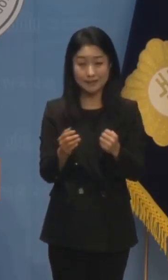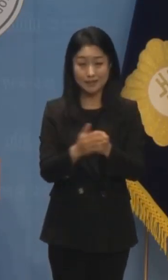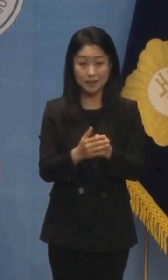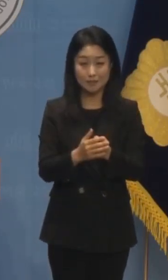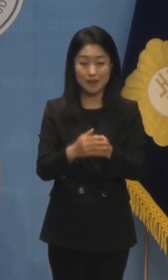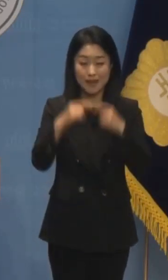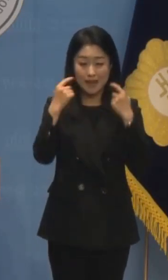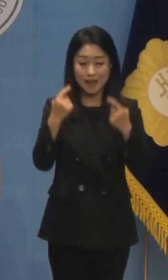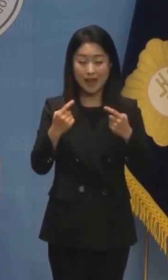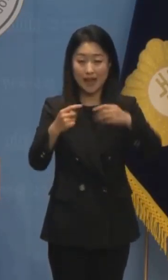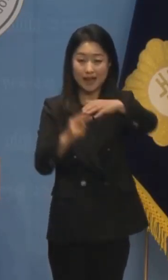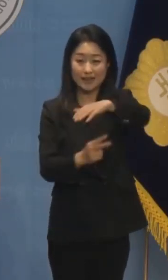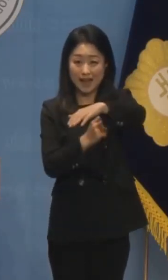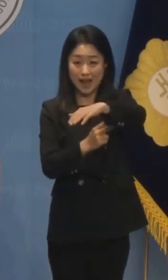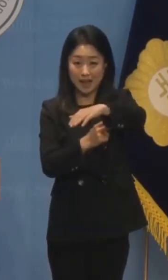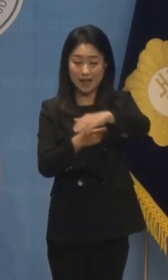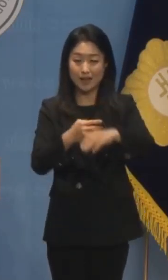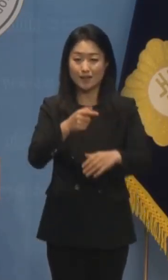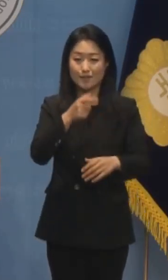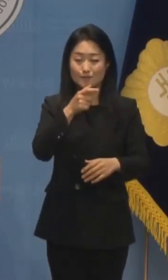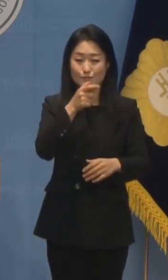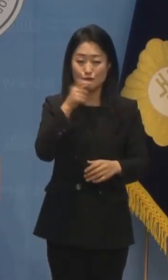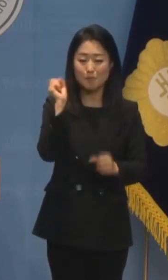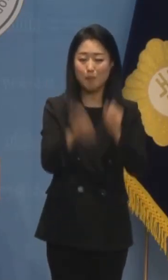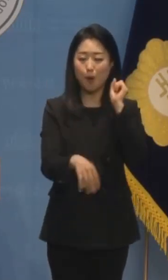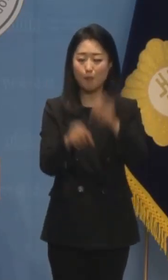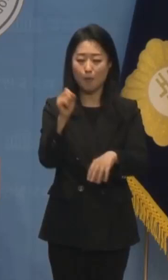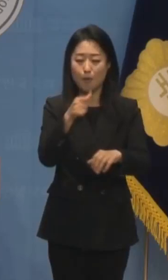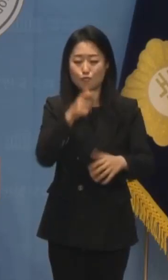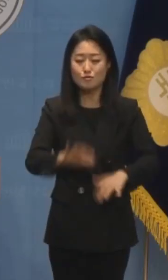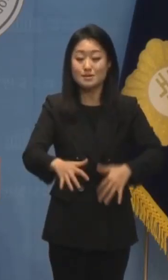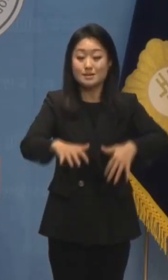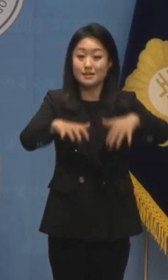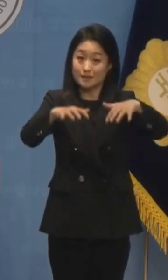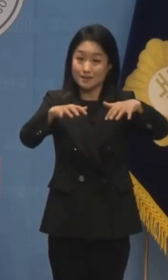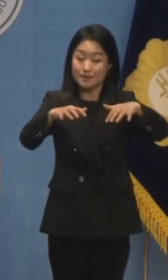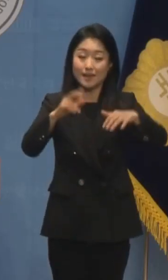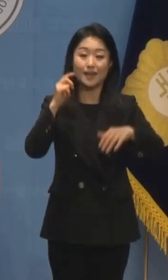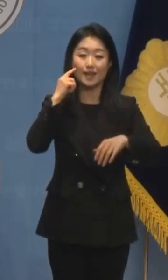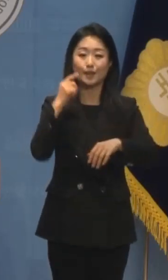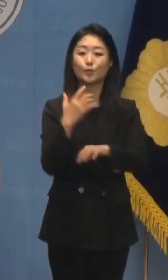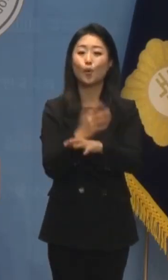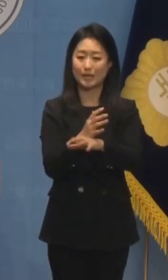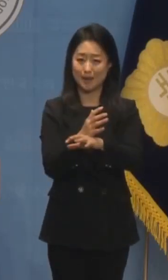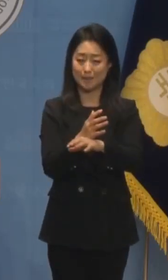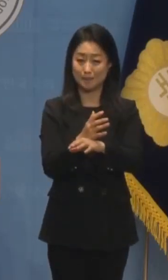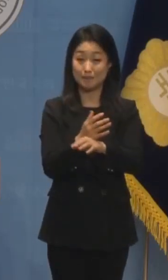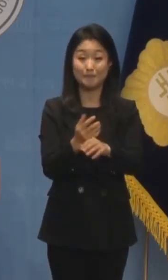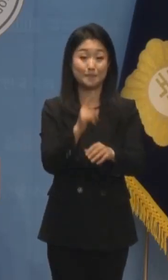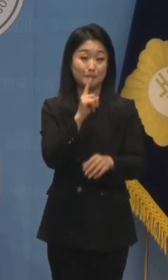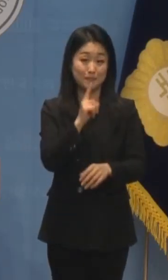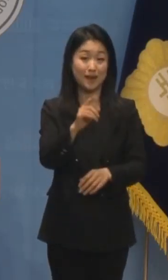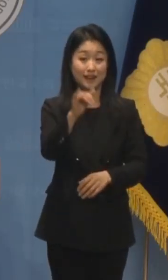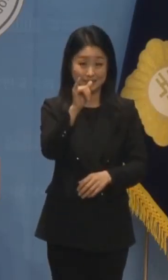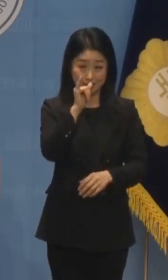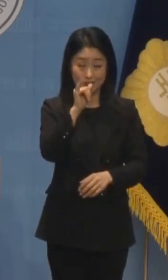수위가 높아지고 있다는 농담에 힘을 실어주는 일은 절대 하지 말길